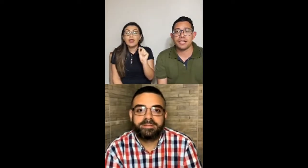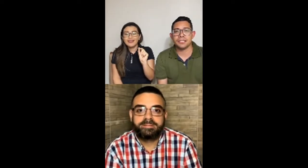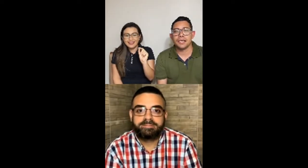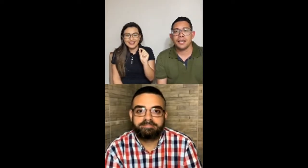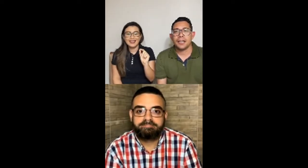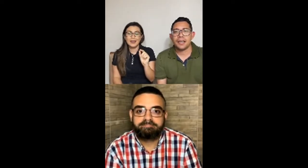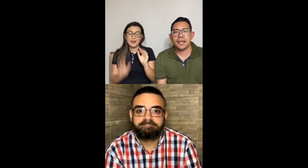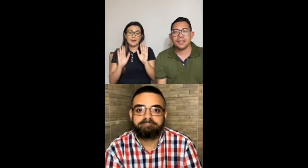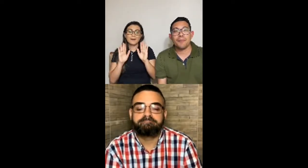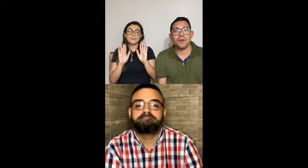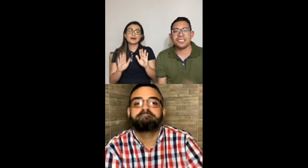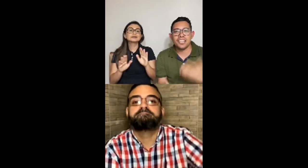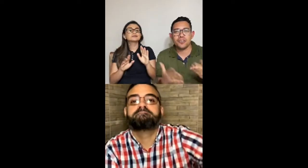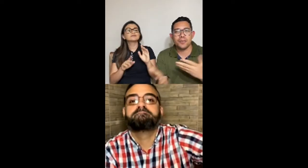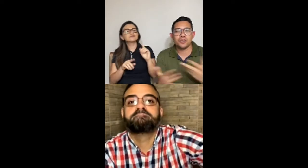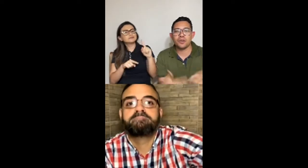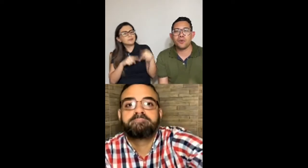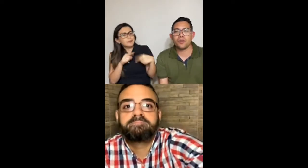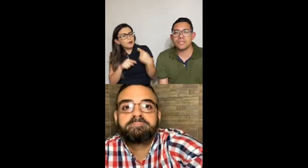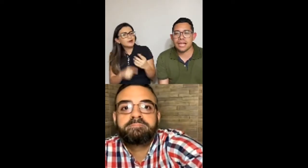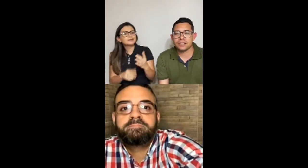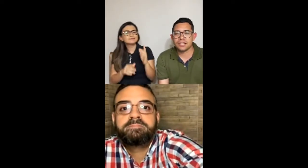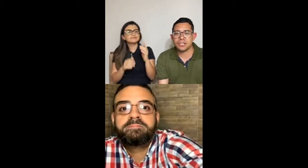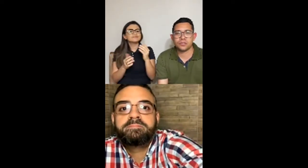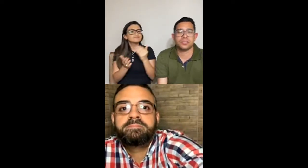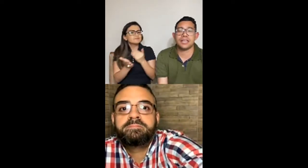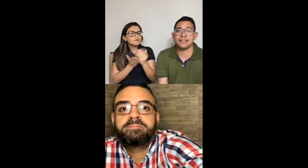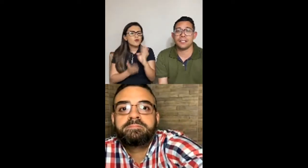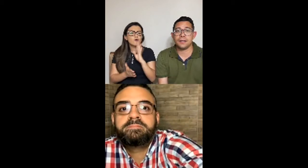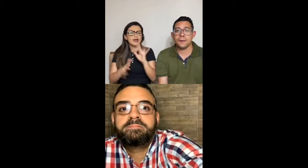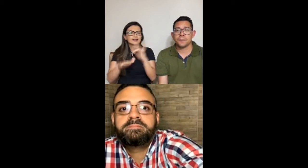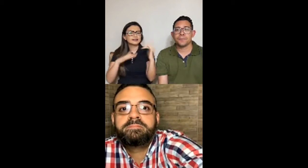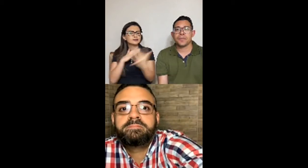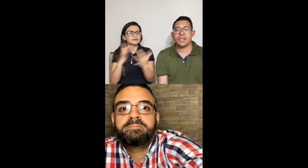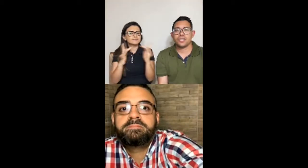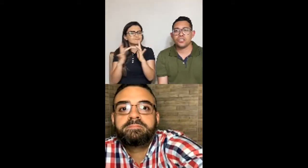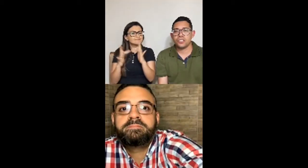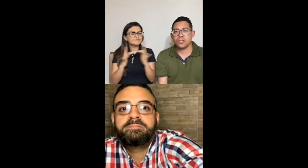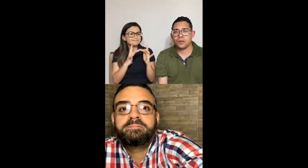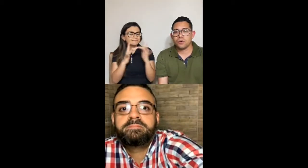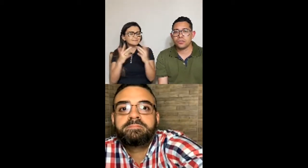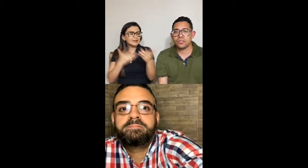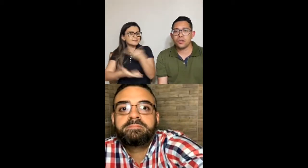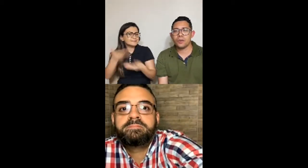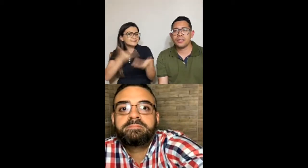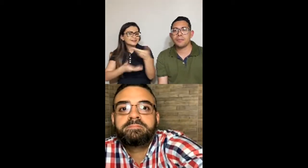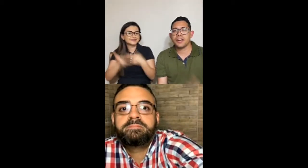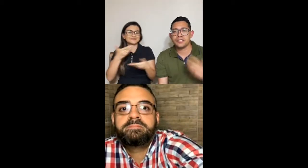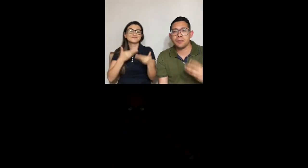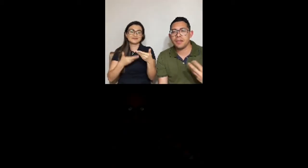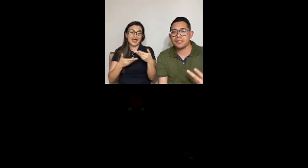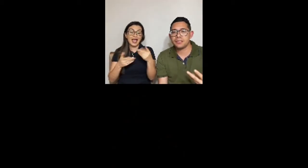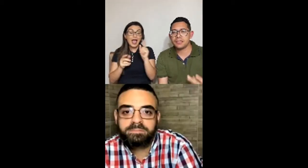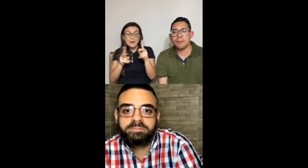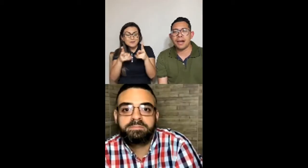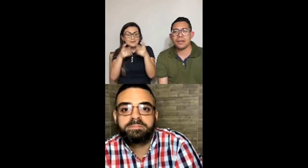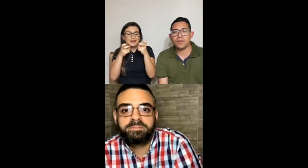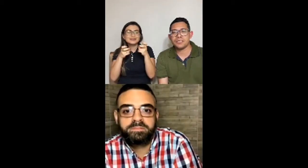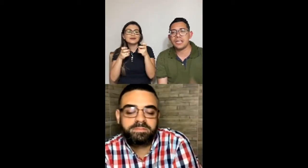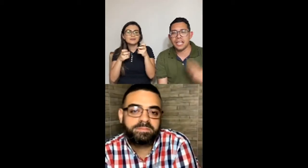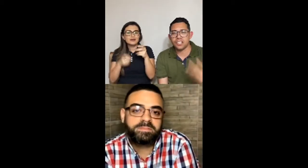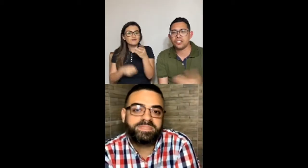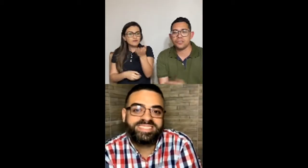mas depois que a gente começou a ter um contato nas redes sociais aí, a gente conseguiu ainda perceber esse